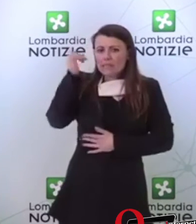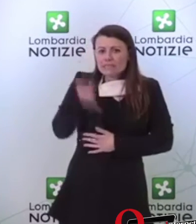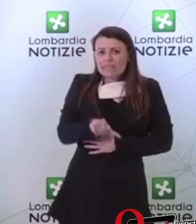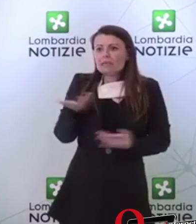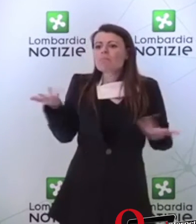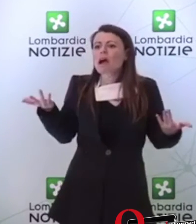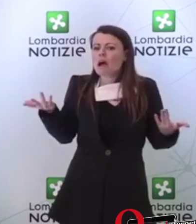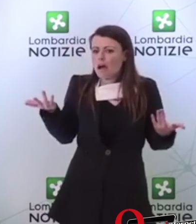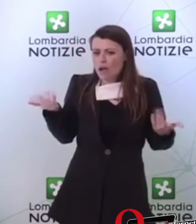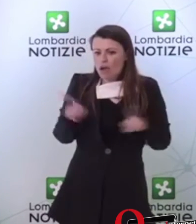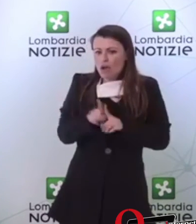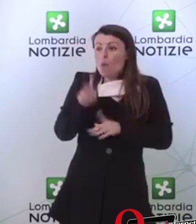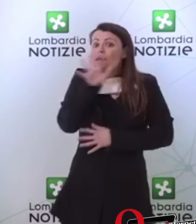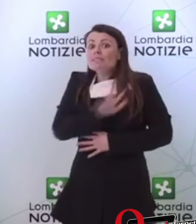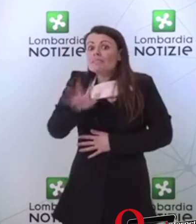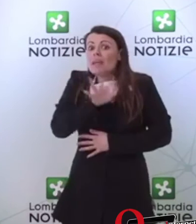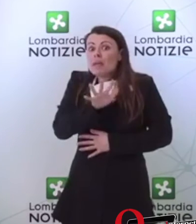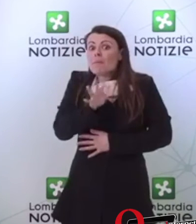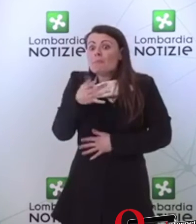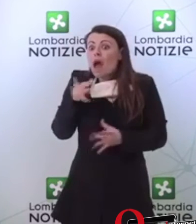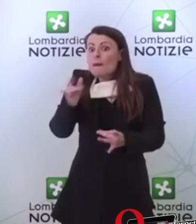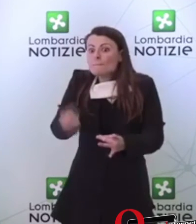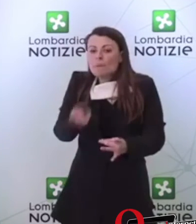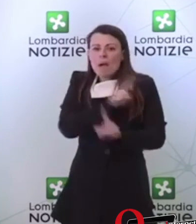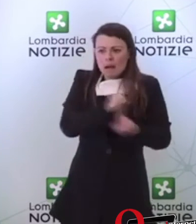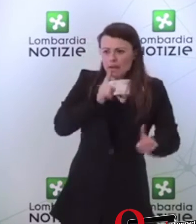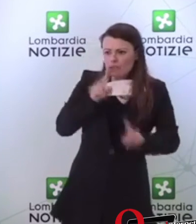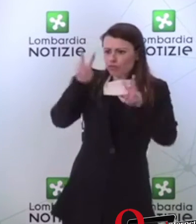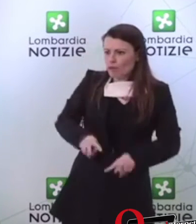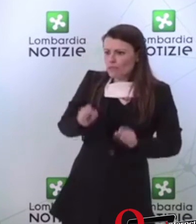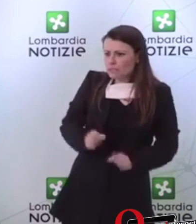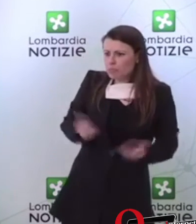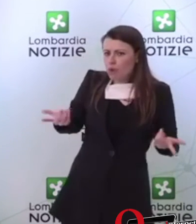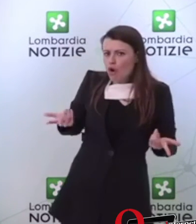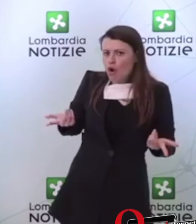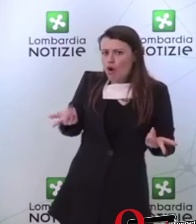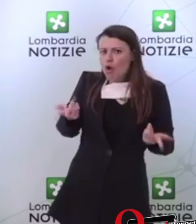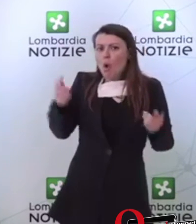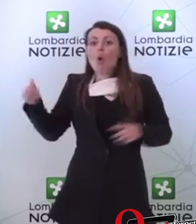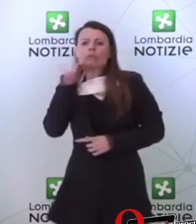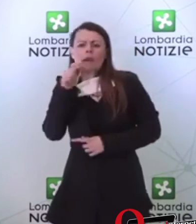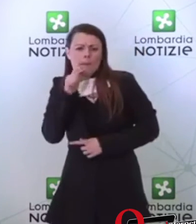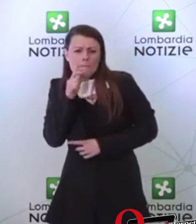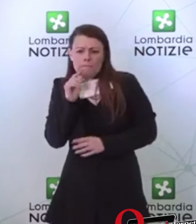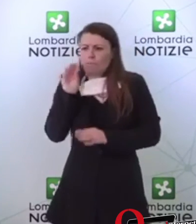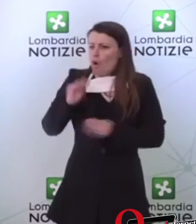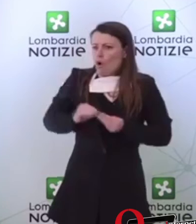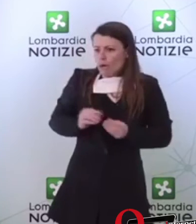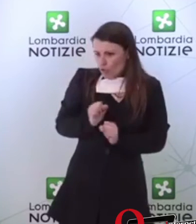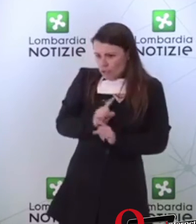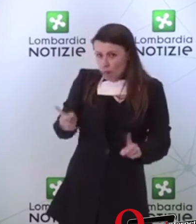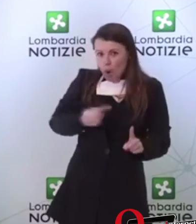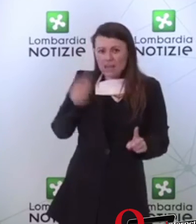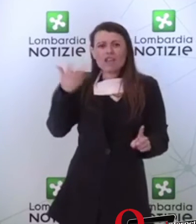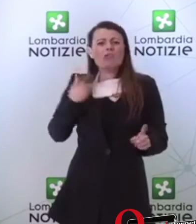essere visitate e ad avere nemmeno il tampone, anche ma, se allora, c'è la questione dei